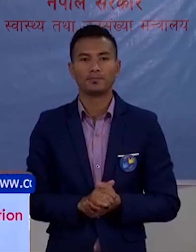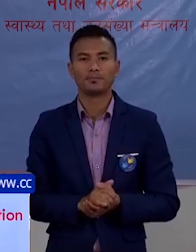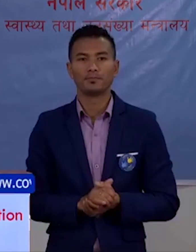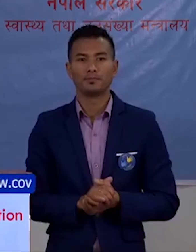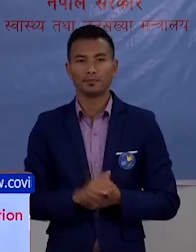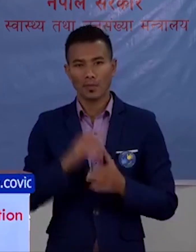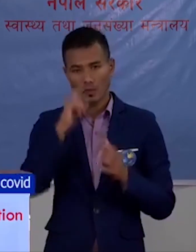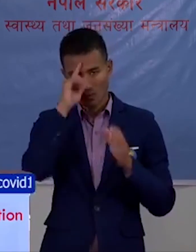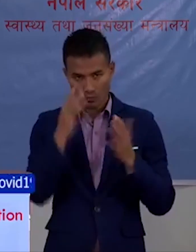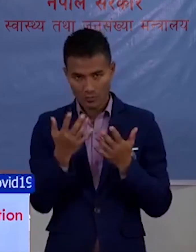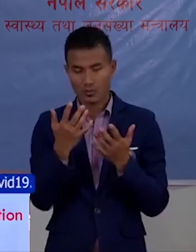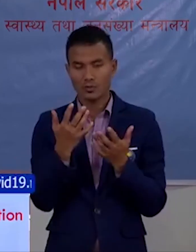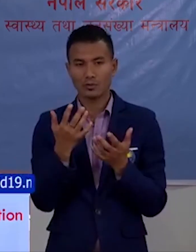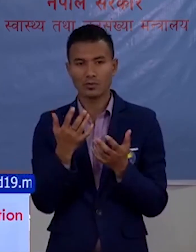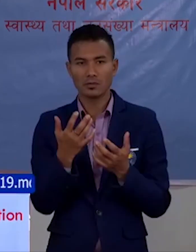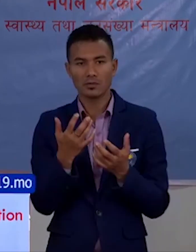कथम कदाचित